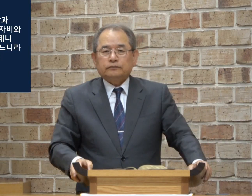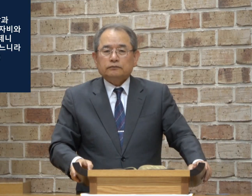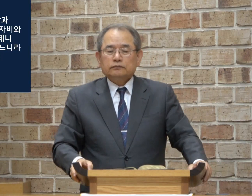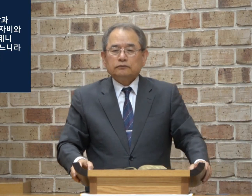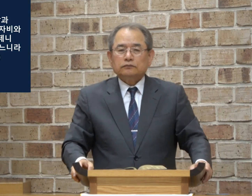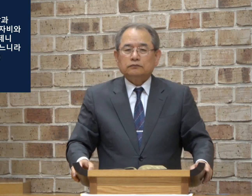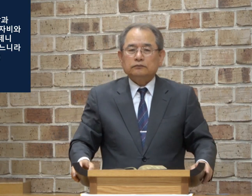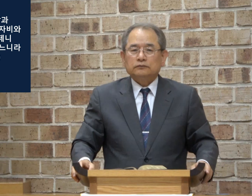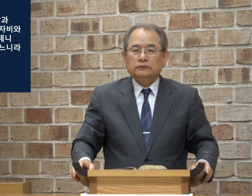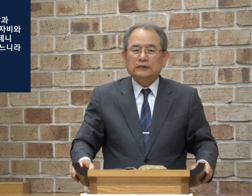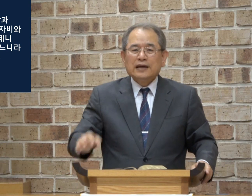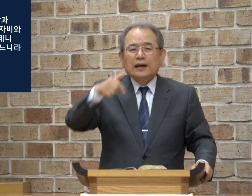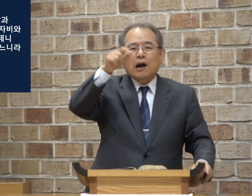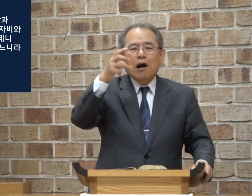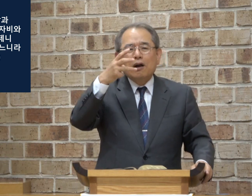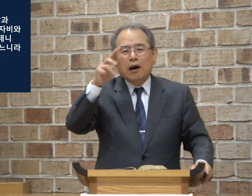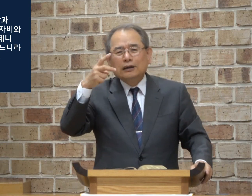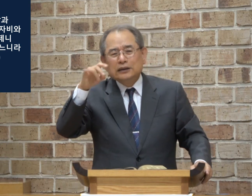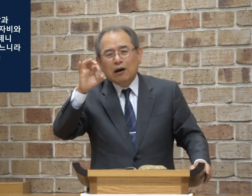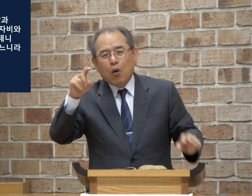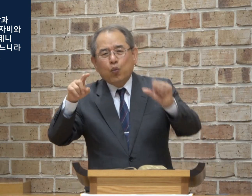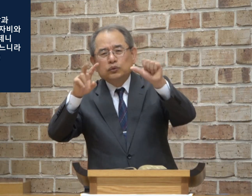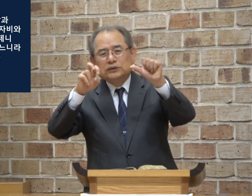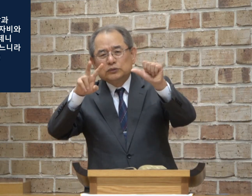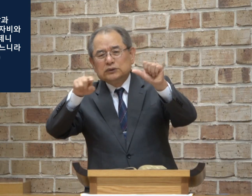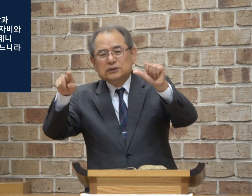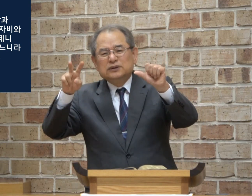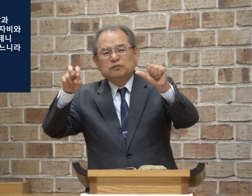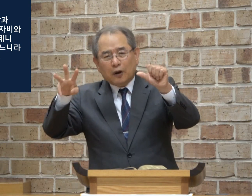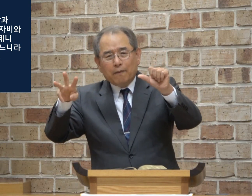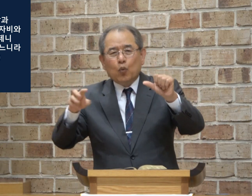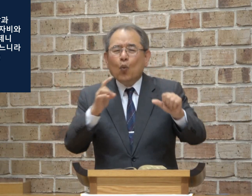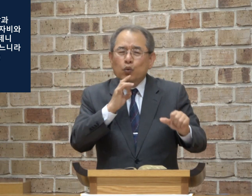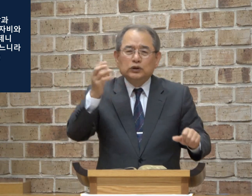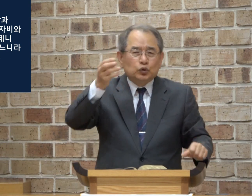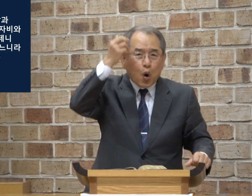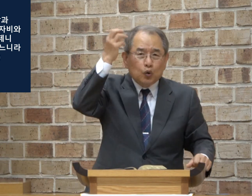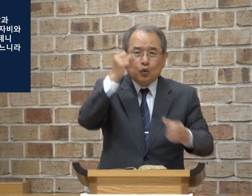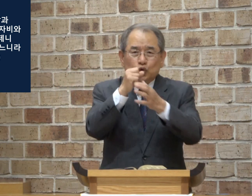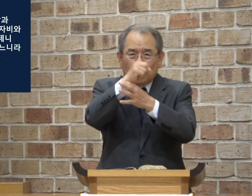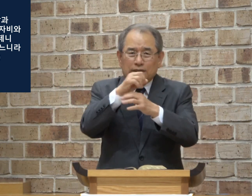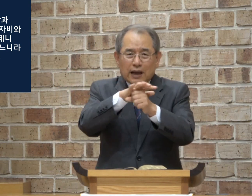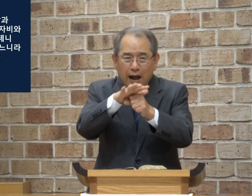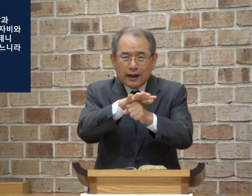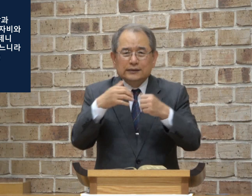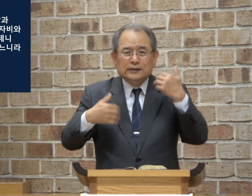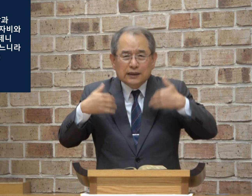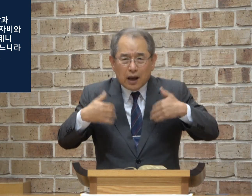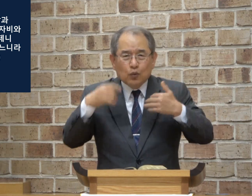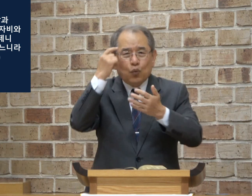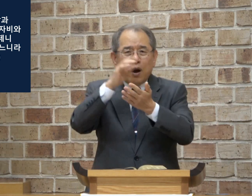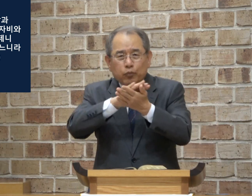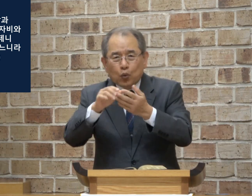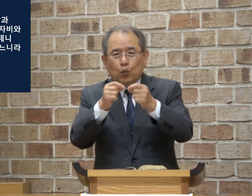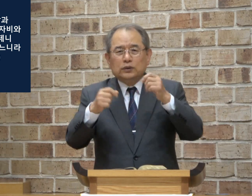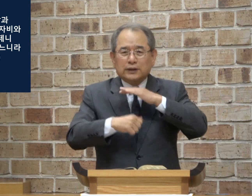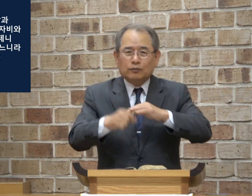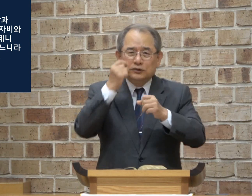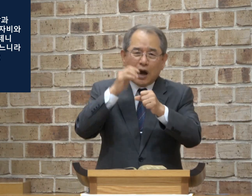그것이 성령 받은 사람들의 열매입니다. 갈라디아서 5장 22절부터 23절을 보면 오직 성령의 열매는 사랑과